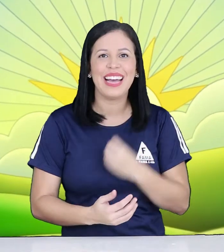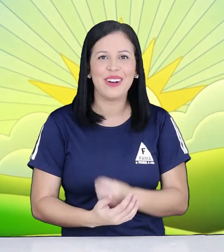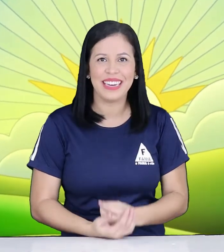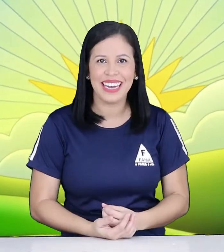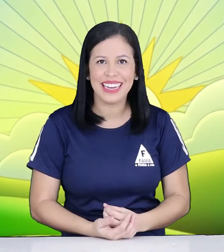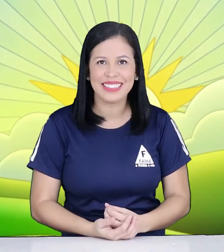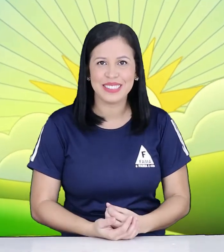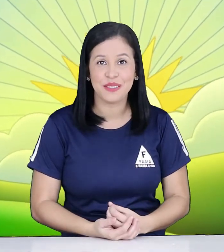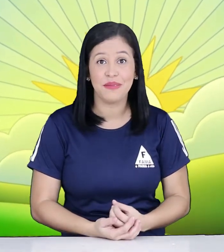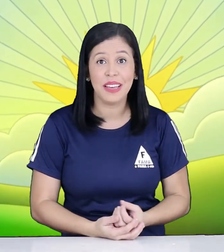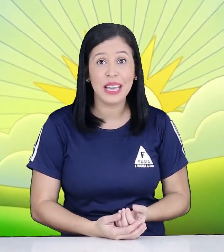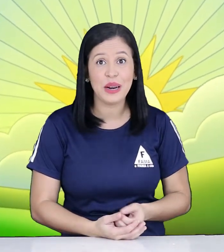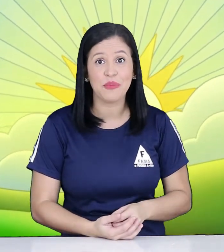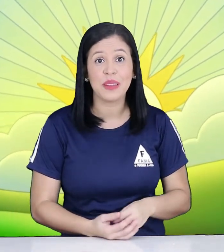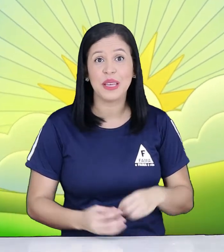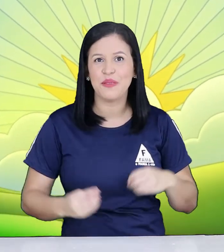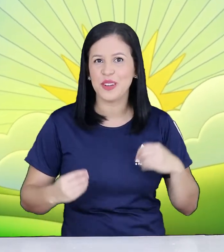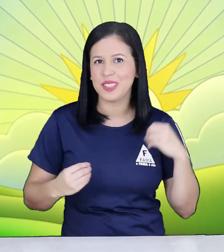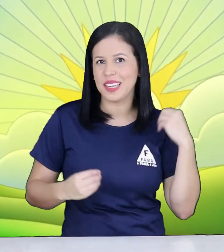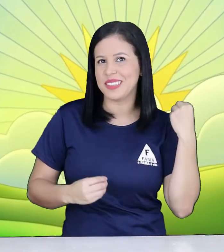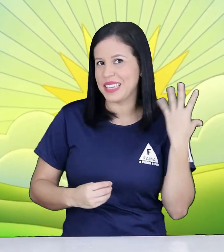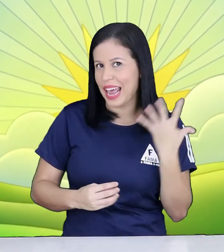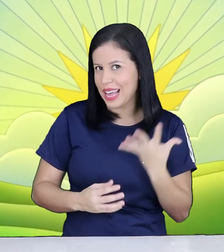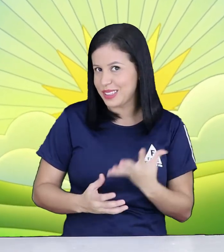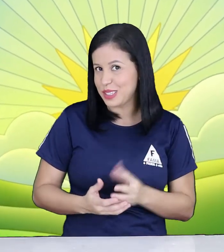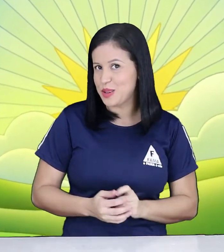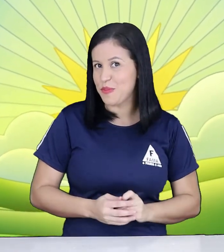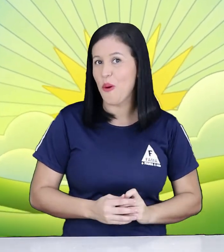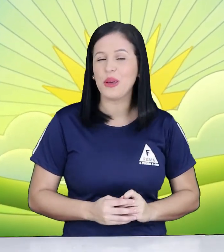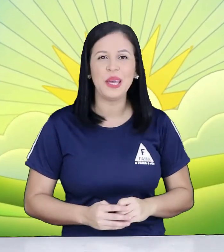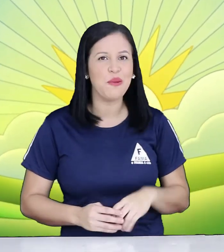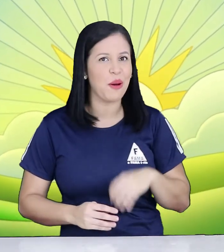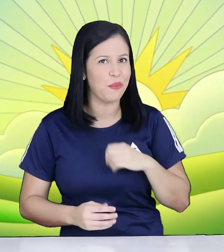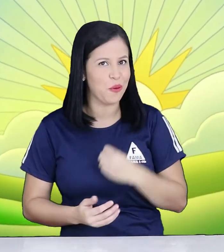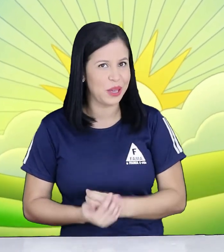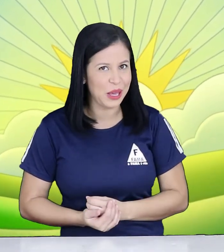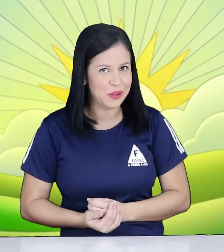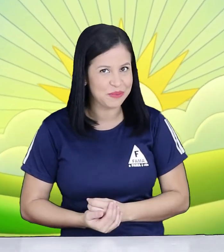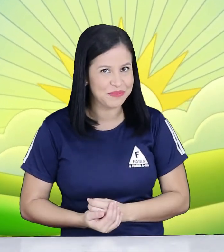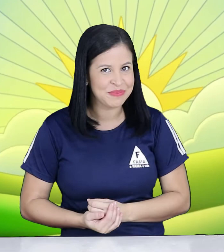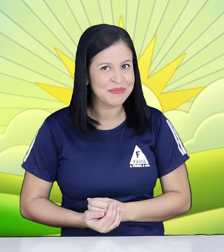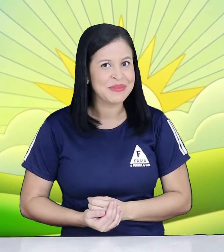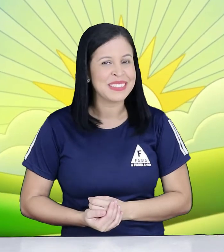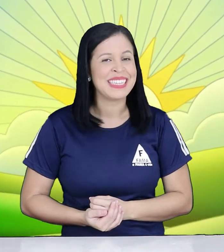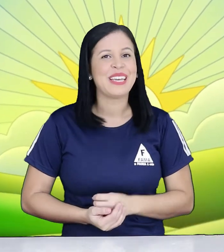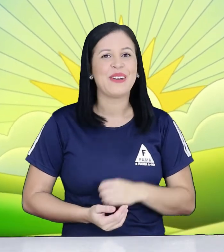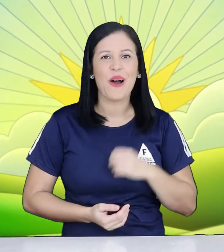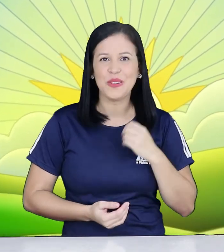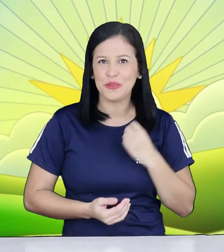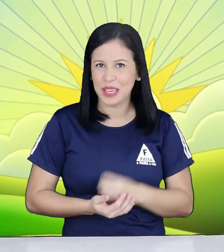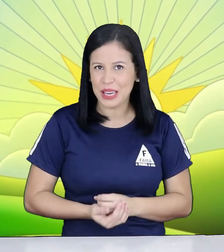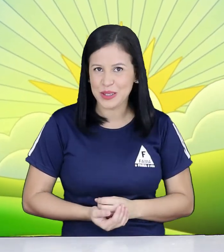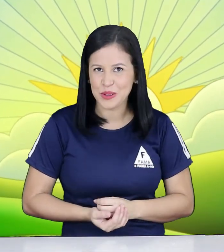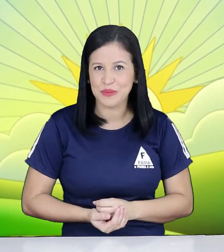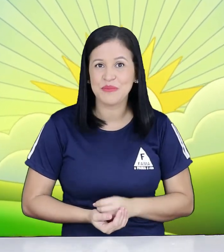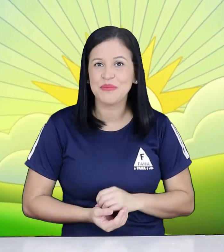Então, crianças, viram que vocês crescem de pouquinho a pouquinho? Igual no vídeo?